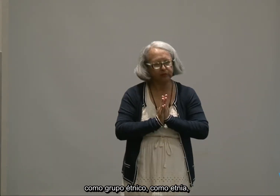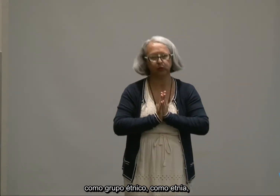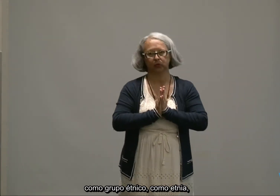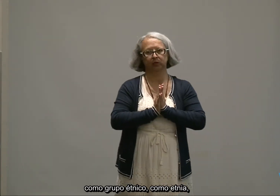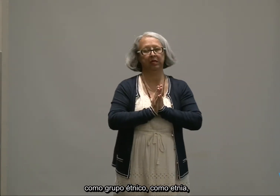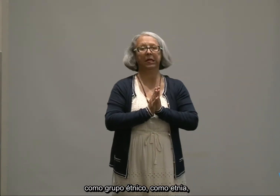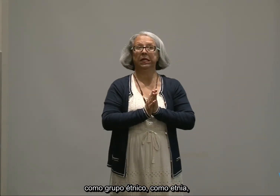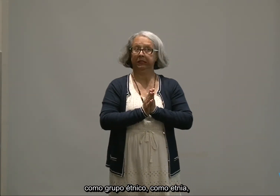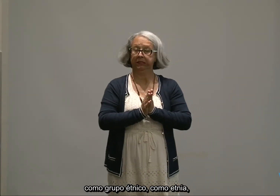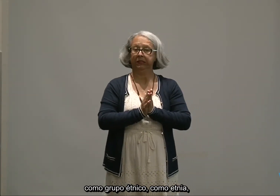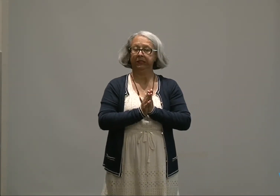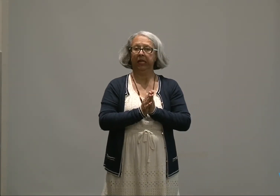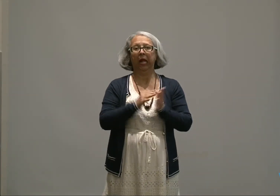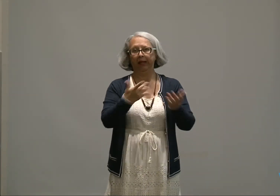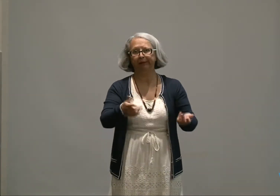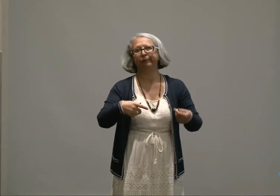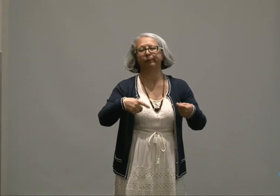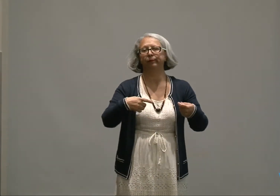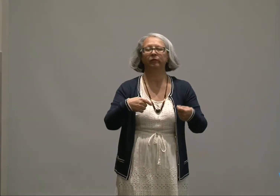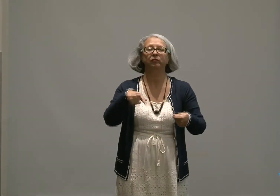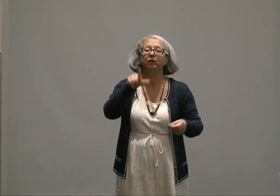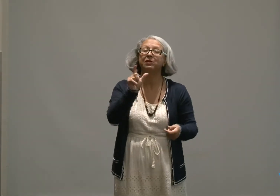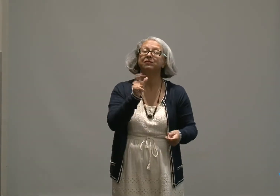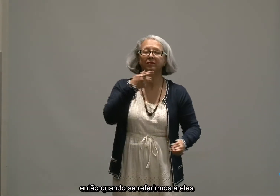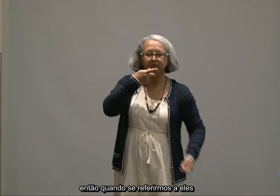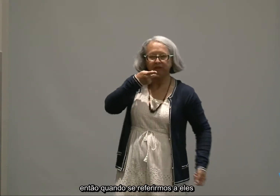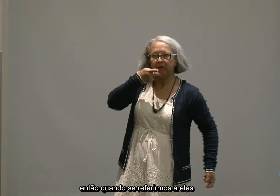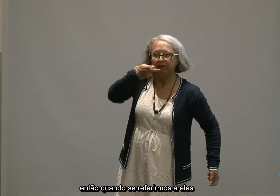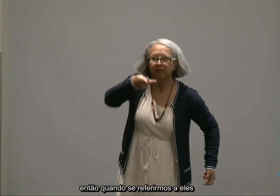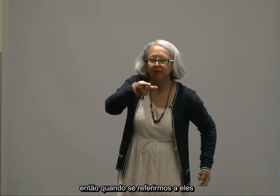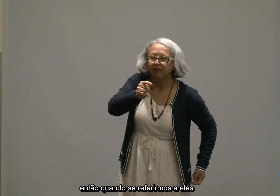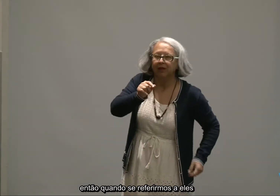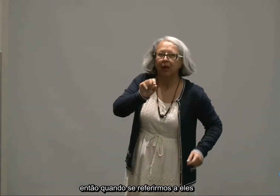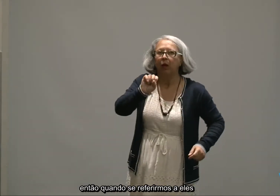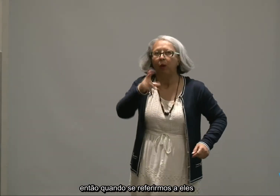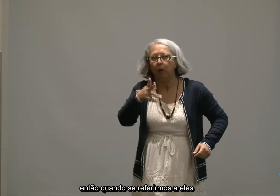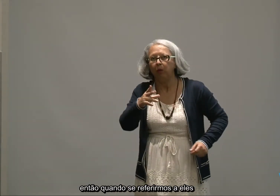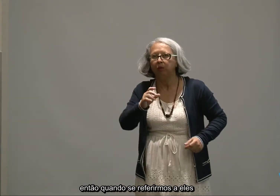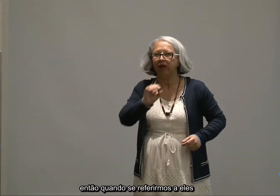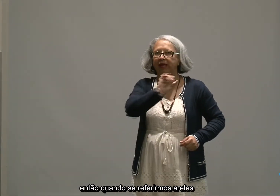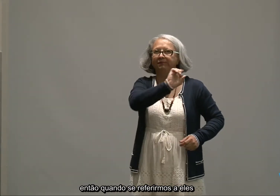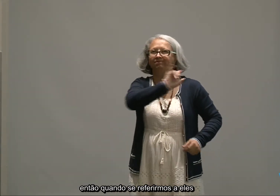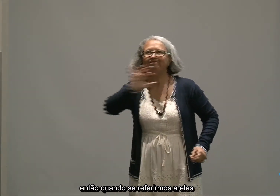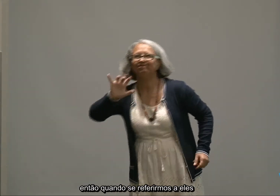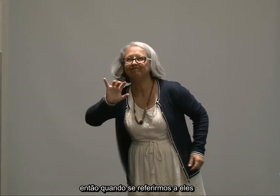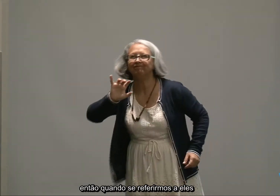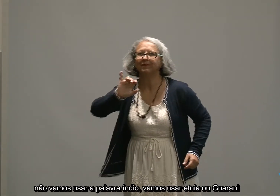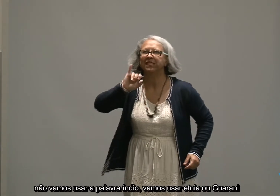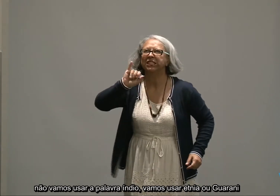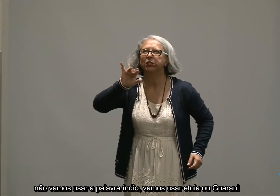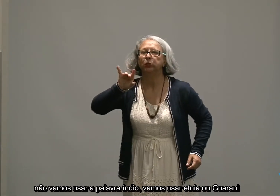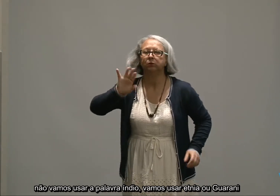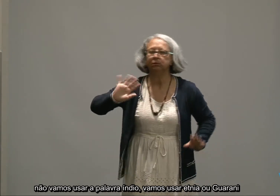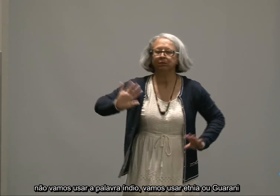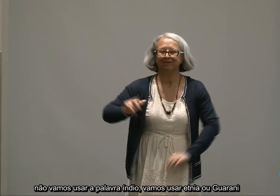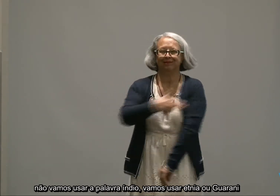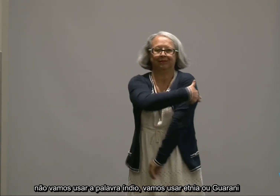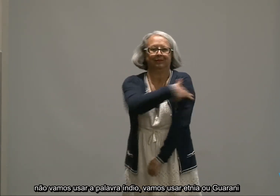como etnia. Ah, sim. Então, quando nos referirmos a eles, não vamos usar a